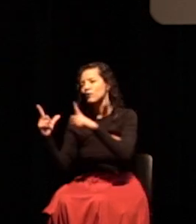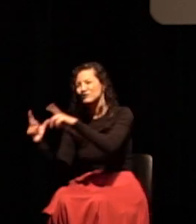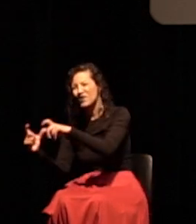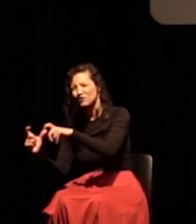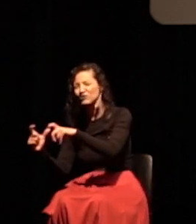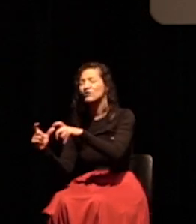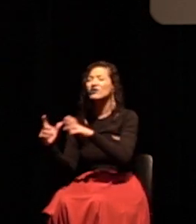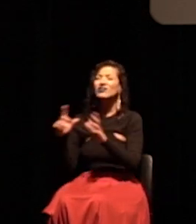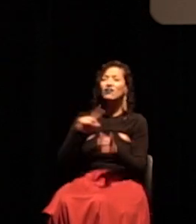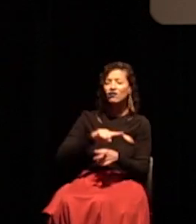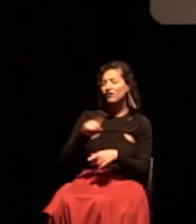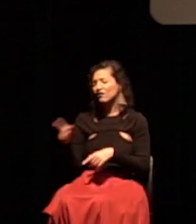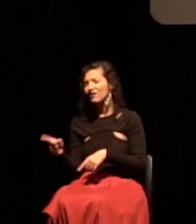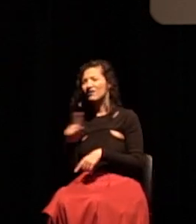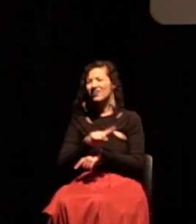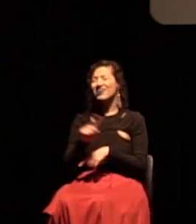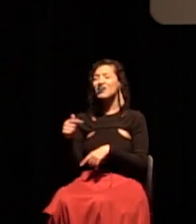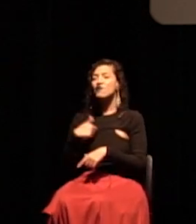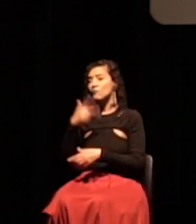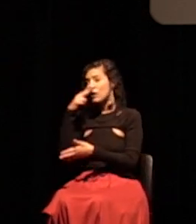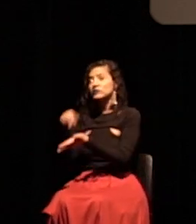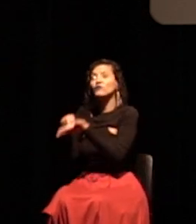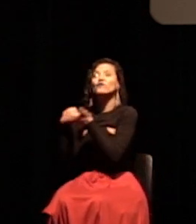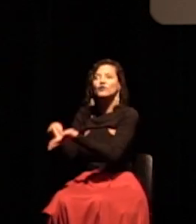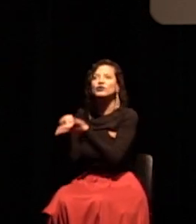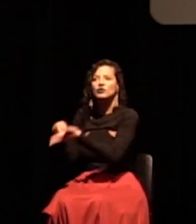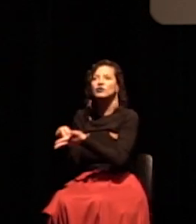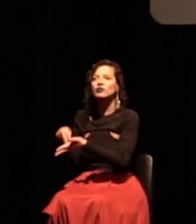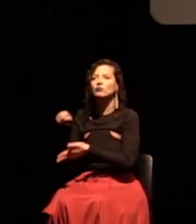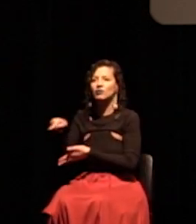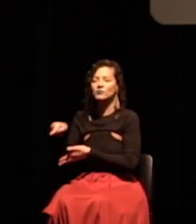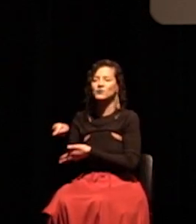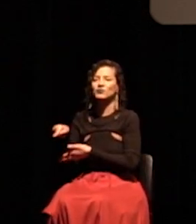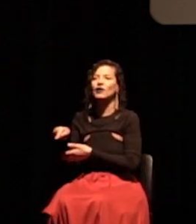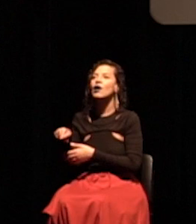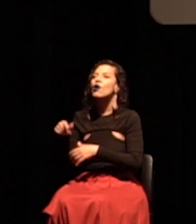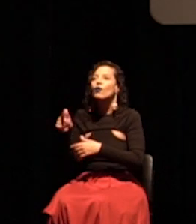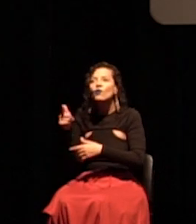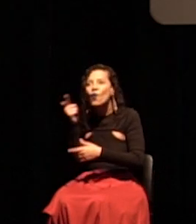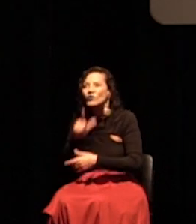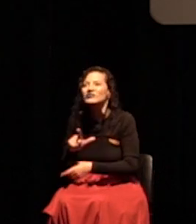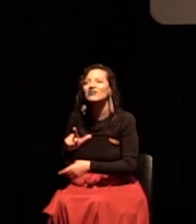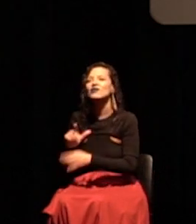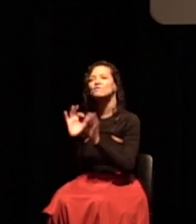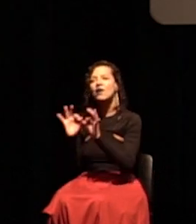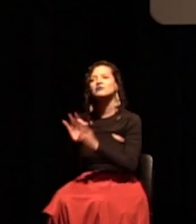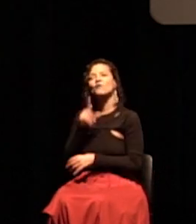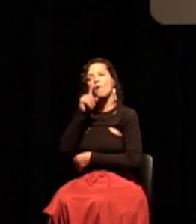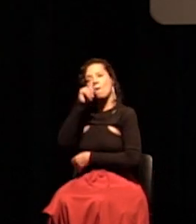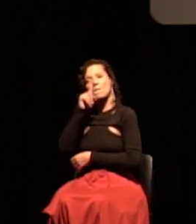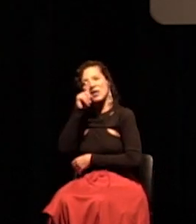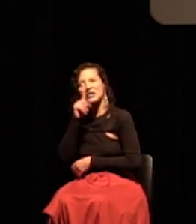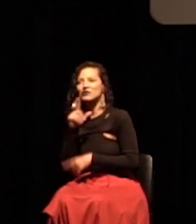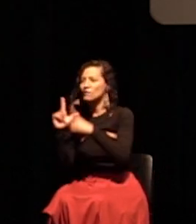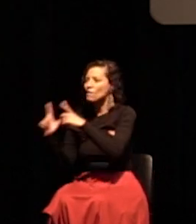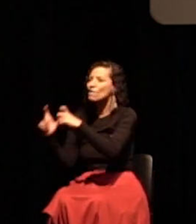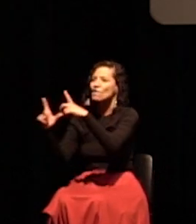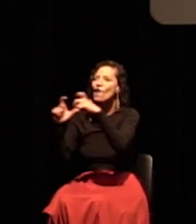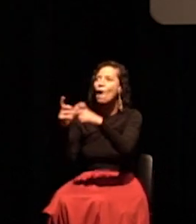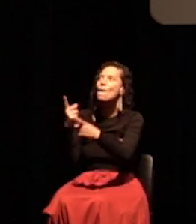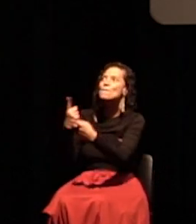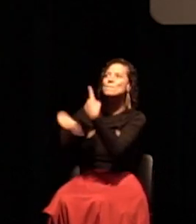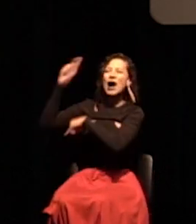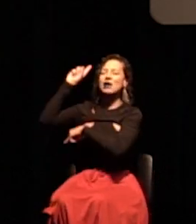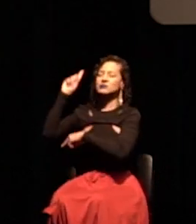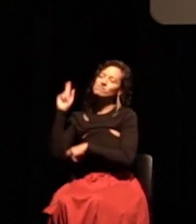não conseguia uma ancoragem para poder saltar mais alto. Como eu sempre digo, quando eu vi Nureyev